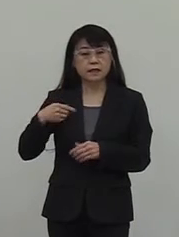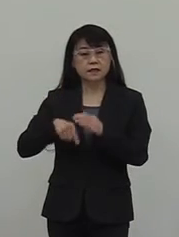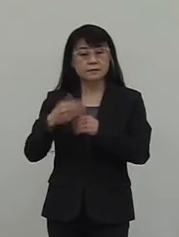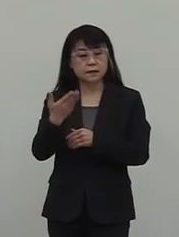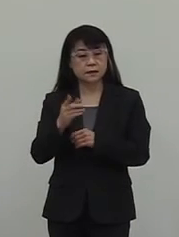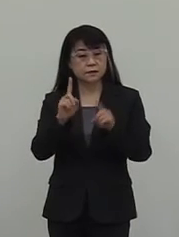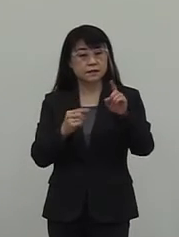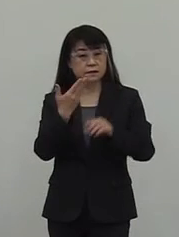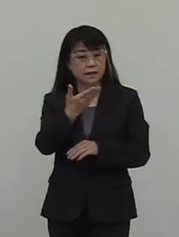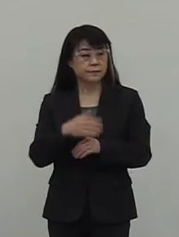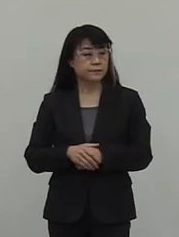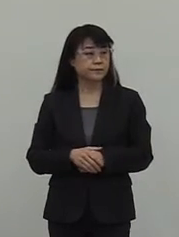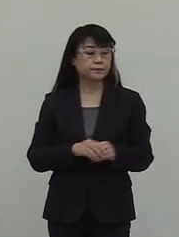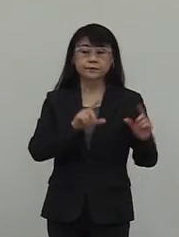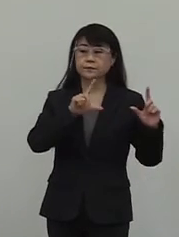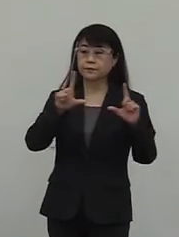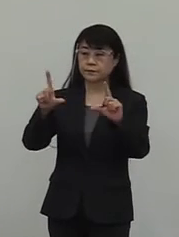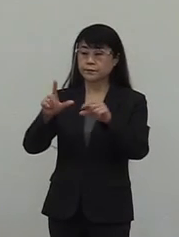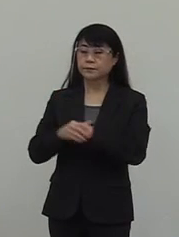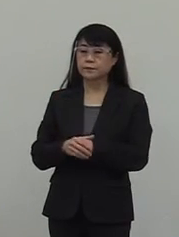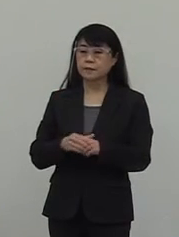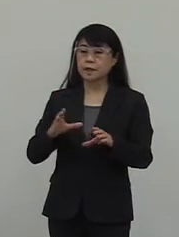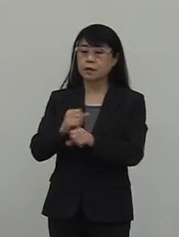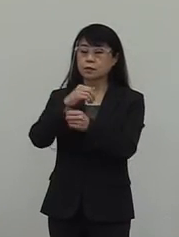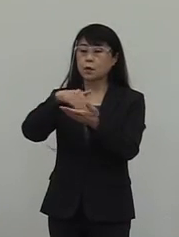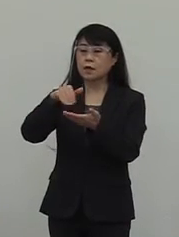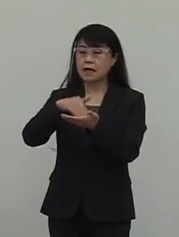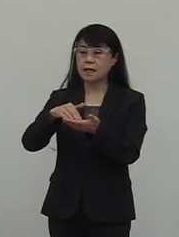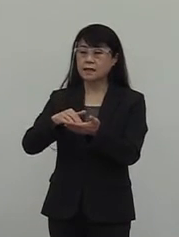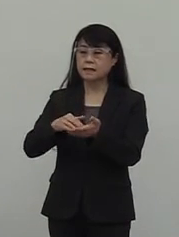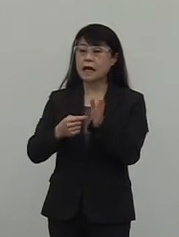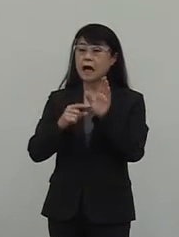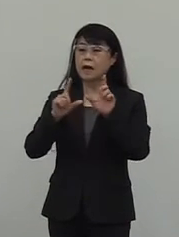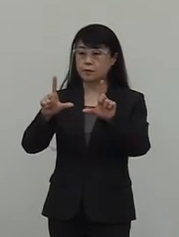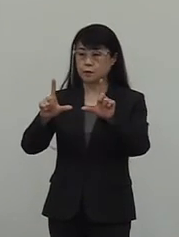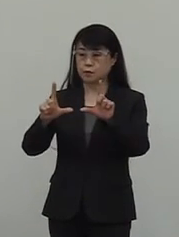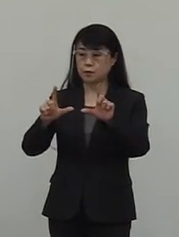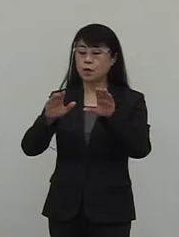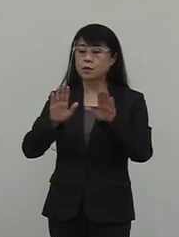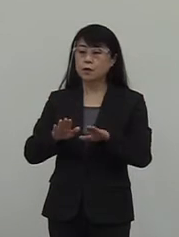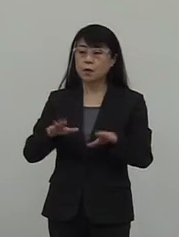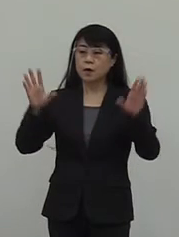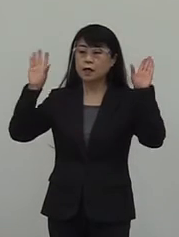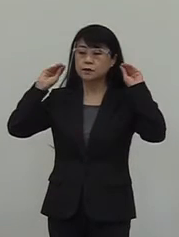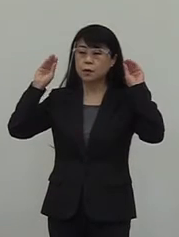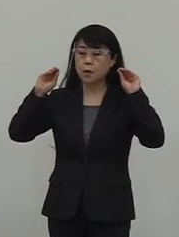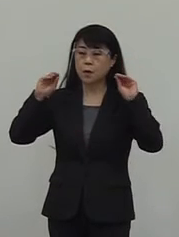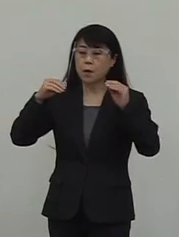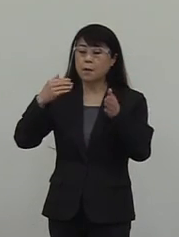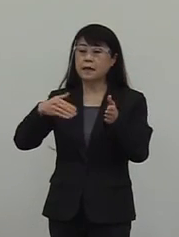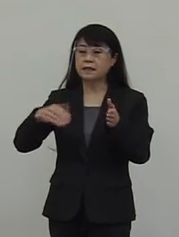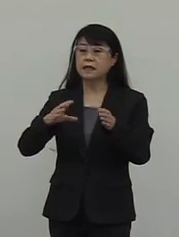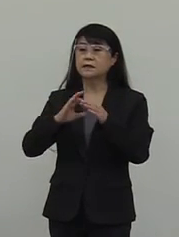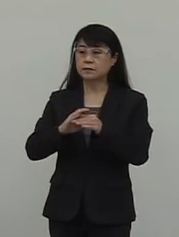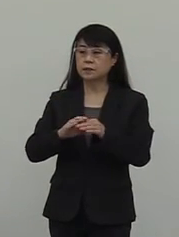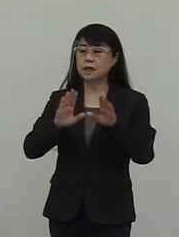か。 統計的に後ほどまたお出しするので、今日はちょっとまだ情報がないので、今日はお